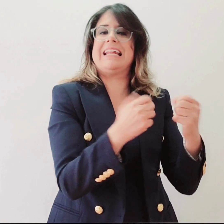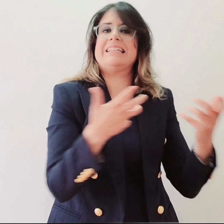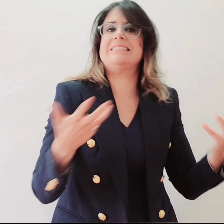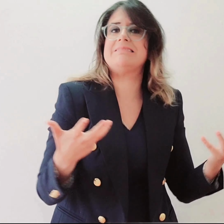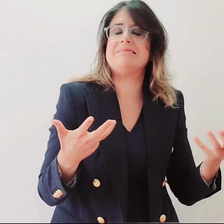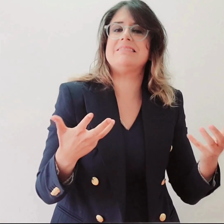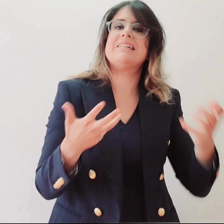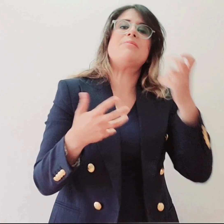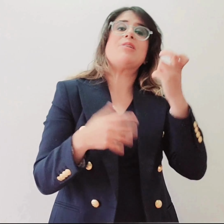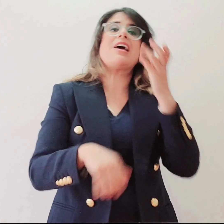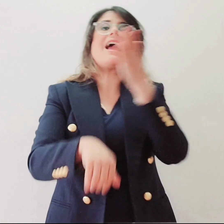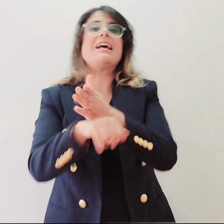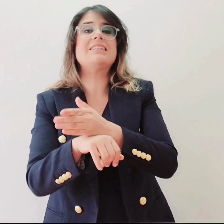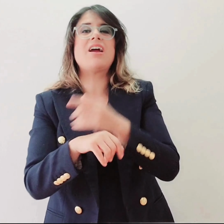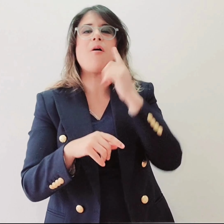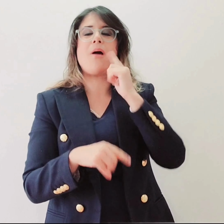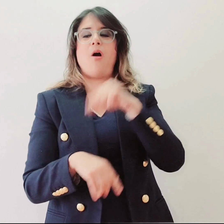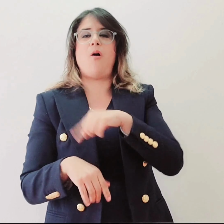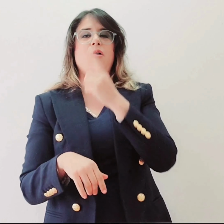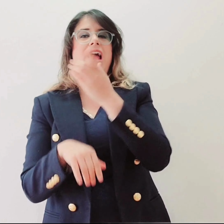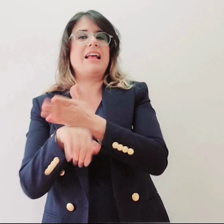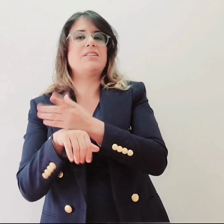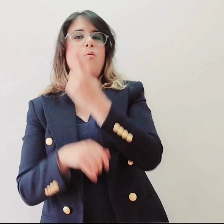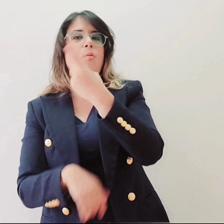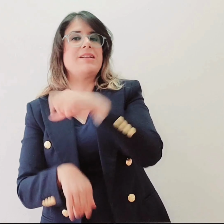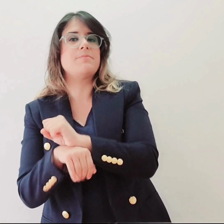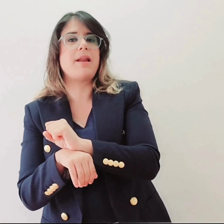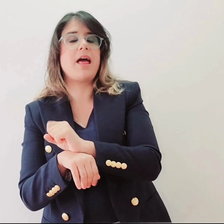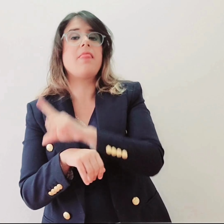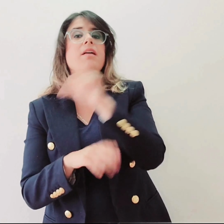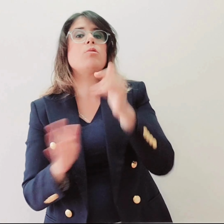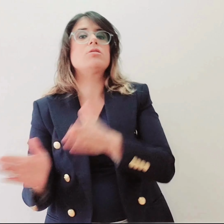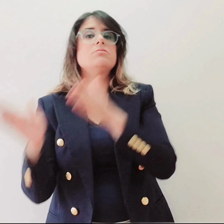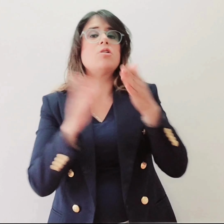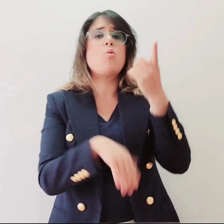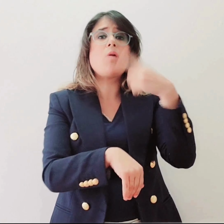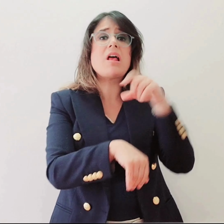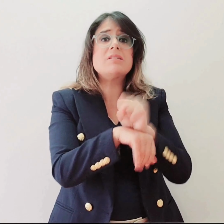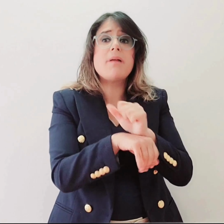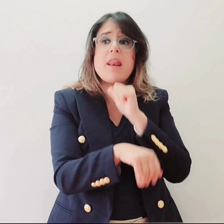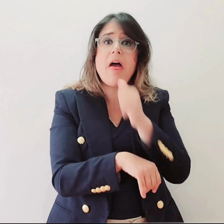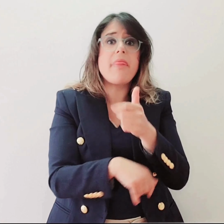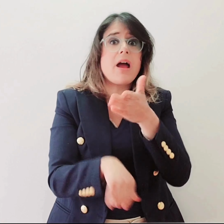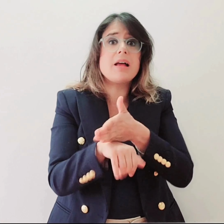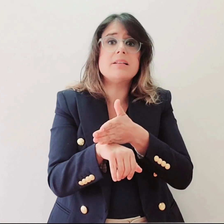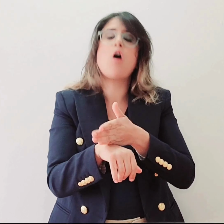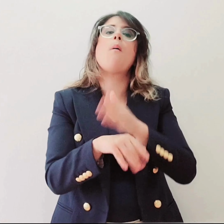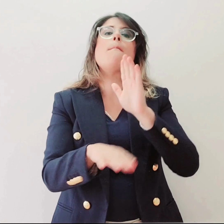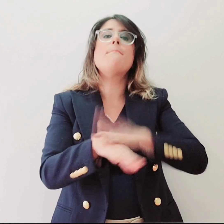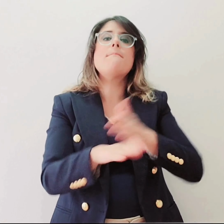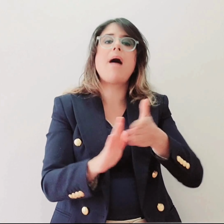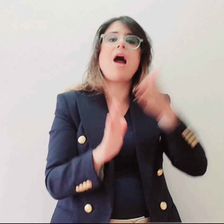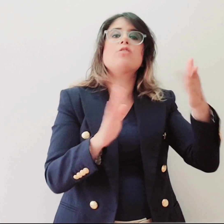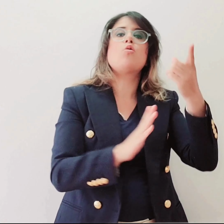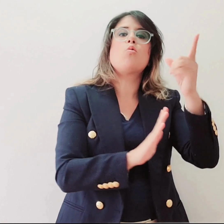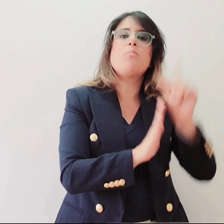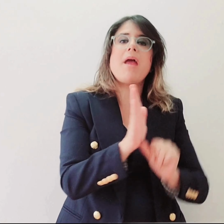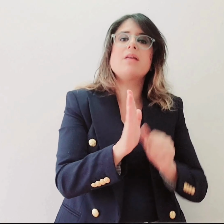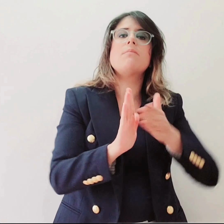un efecto, pero la siguiente vez tuvo que haber sido una semana y la siguiente vez un mes y la siguiente vez el resto de la vida para que generes esta reacción del niño de